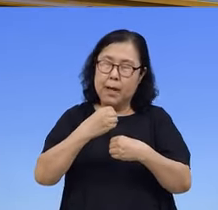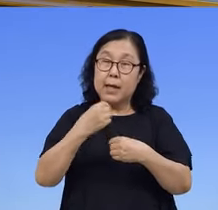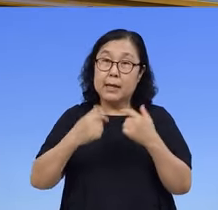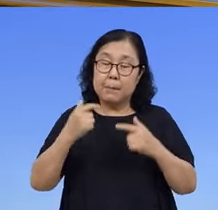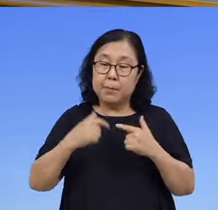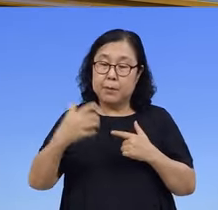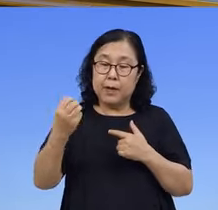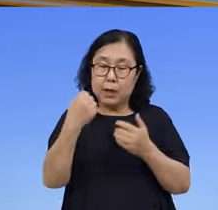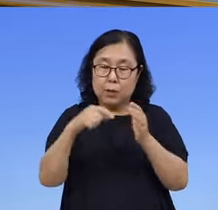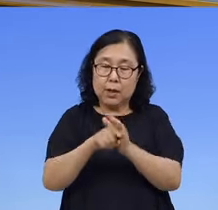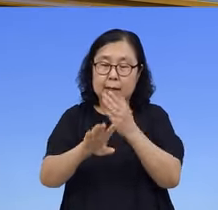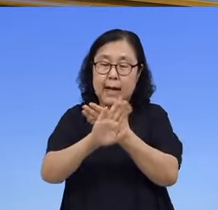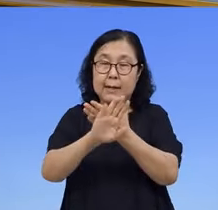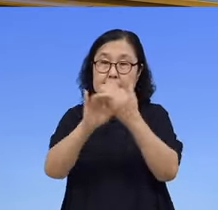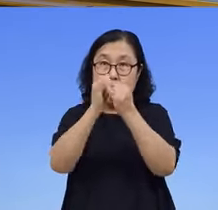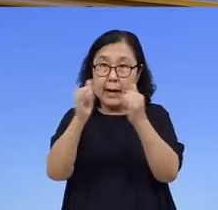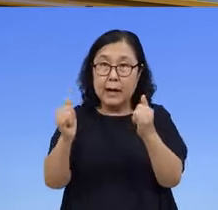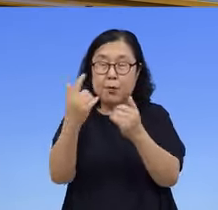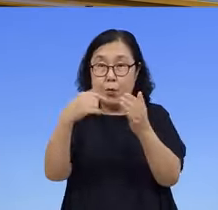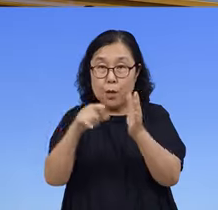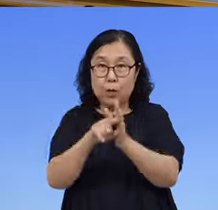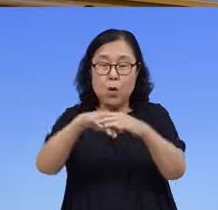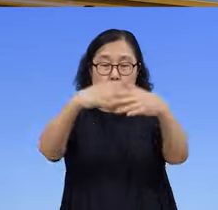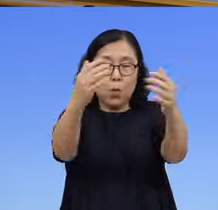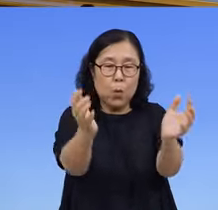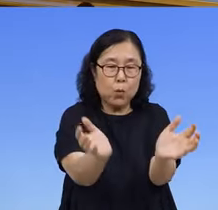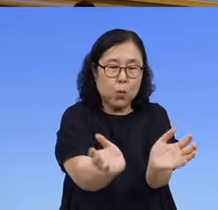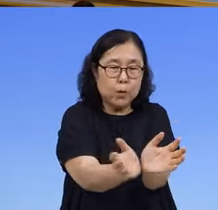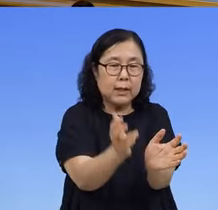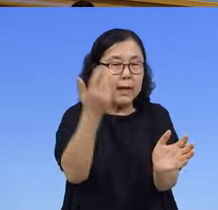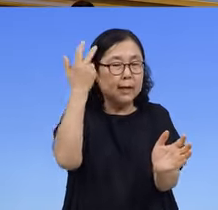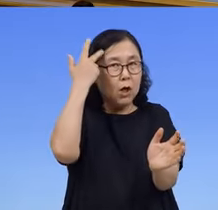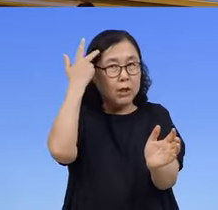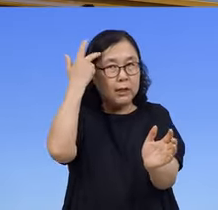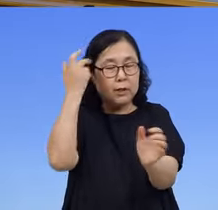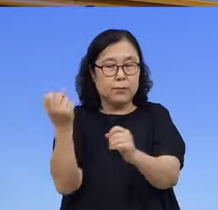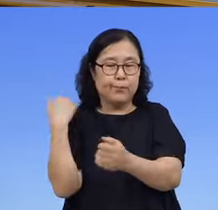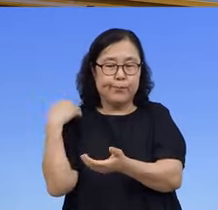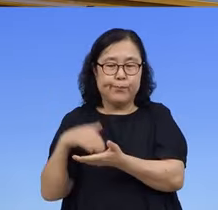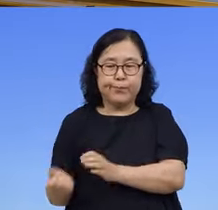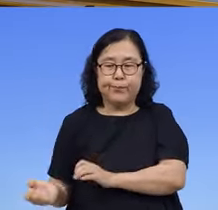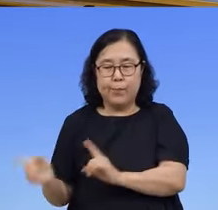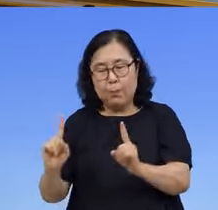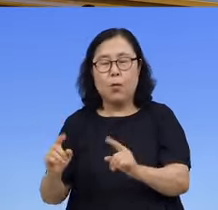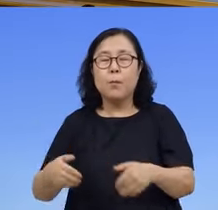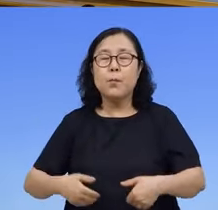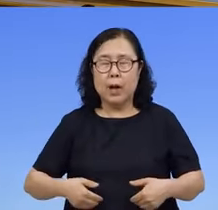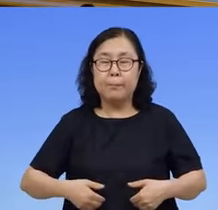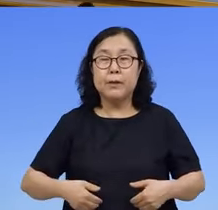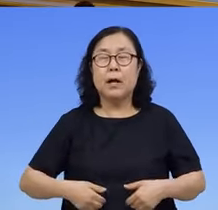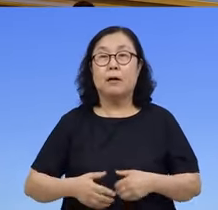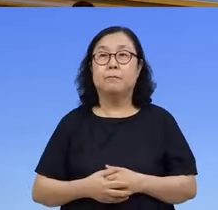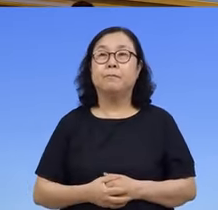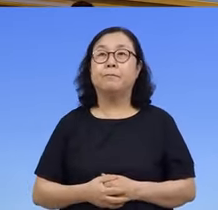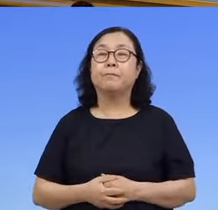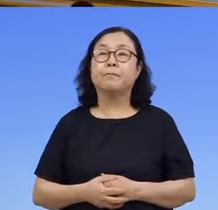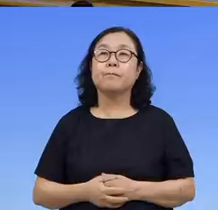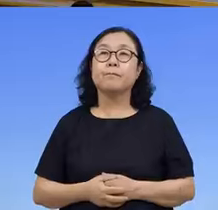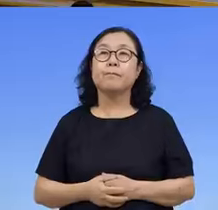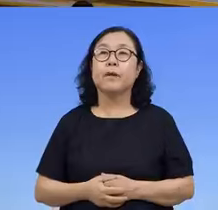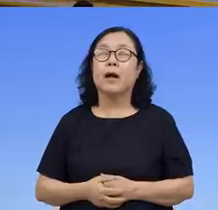회복하기 위해서는 타인에 대해서도 할 일이 있습니다. 공동체 정신을 회복하는 겁니다. 혼자 누리는 안식이 아니라는